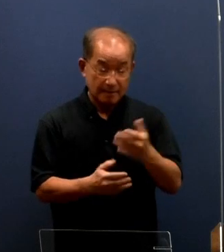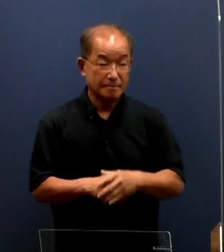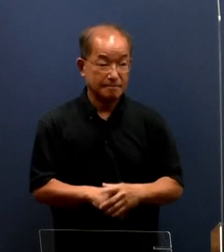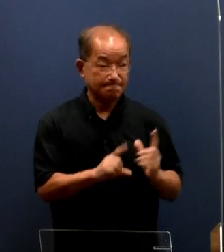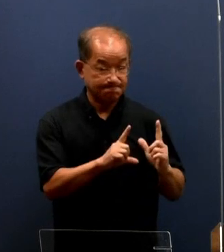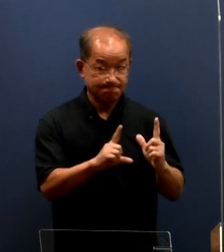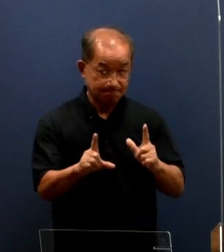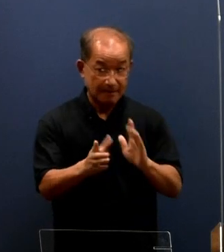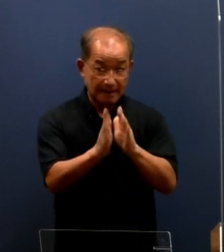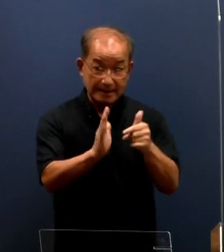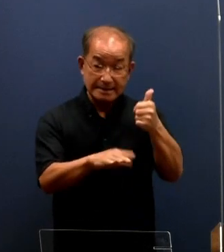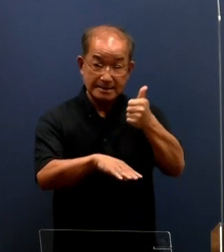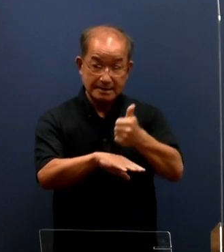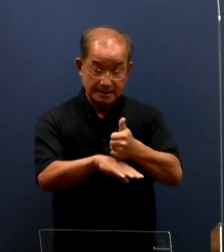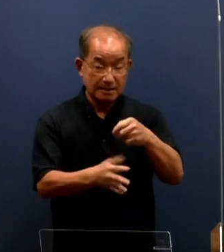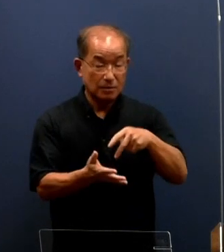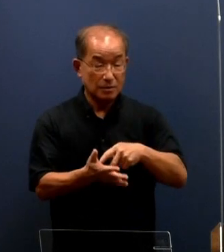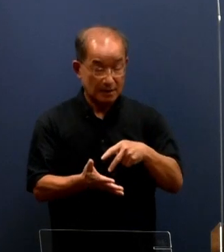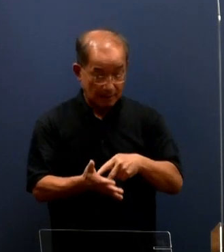島根県知事としては、